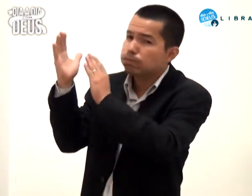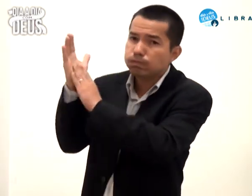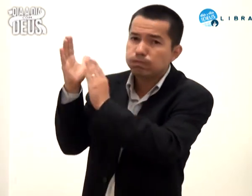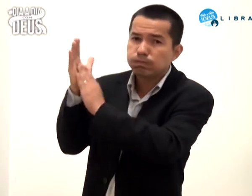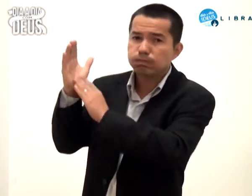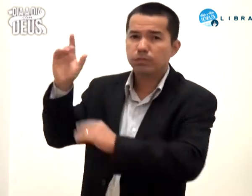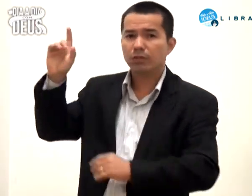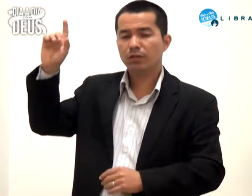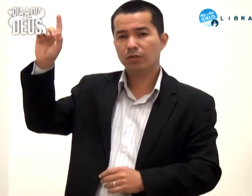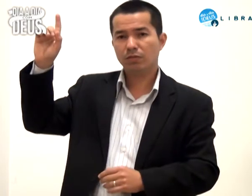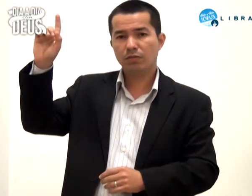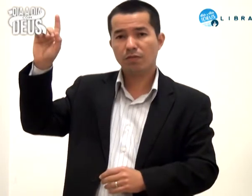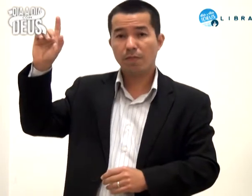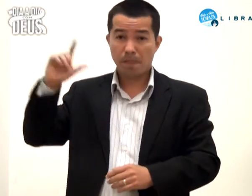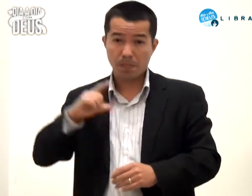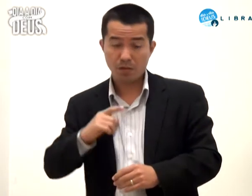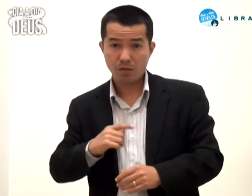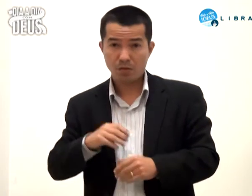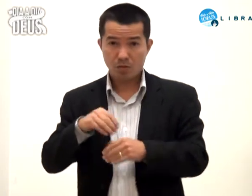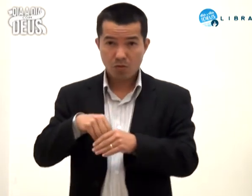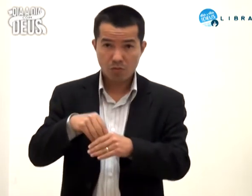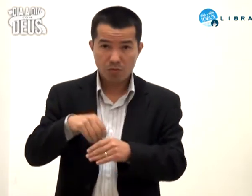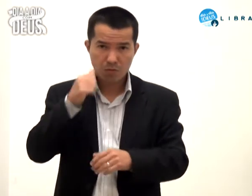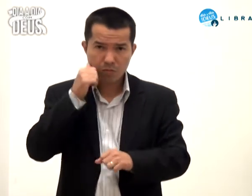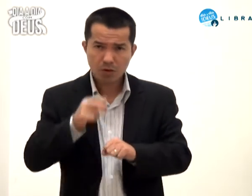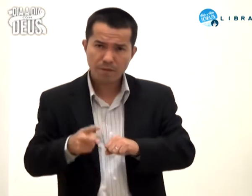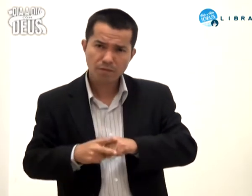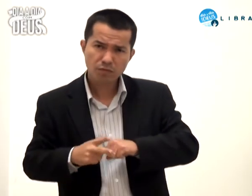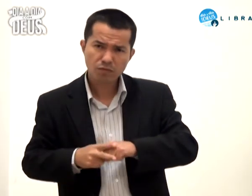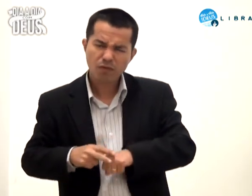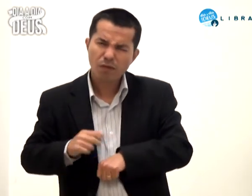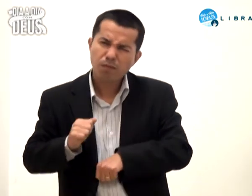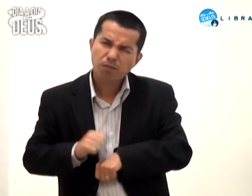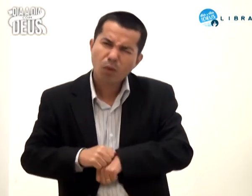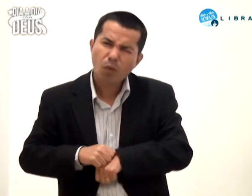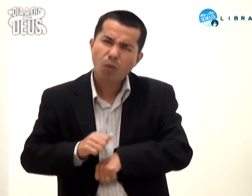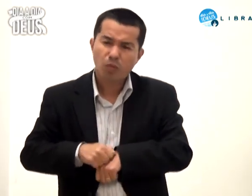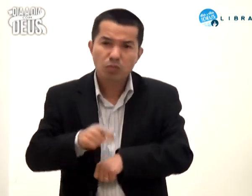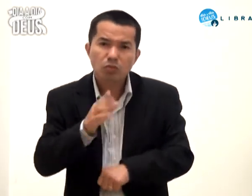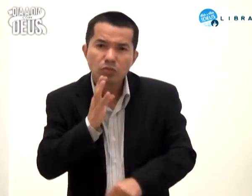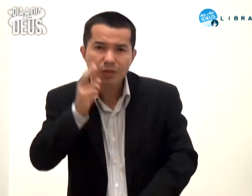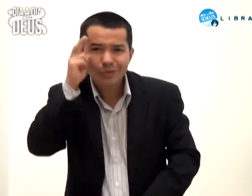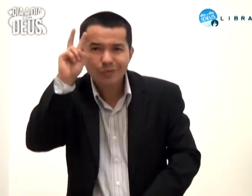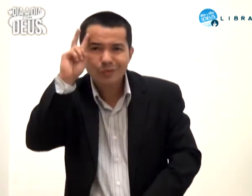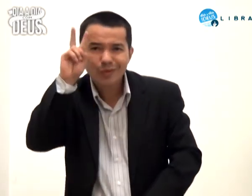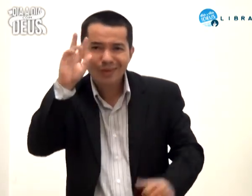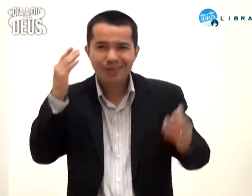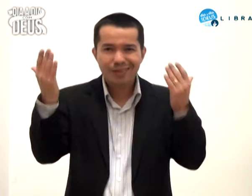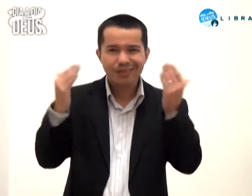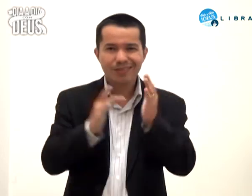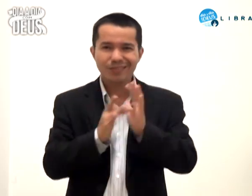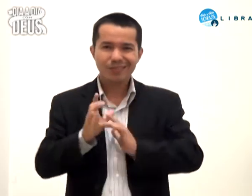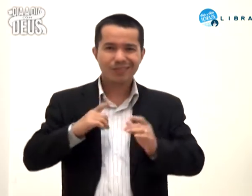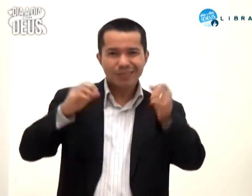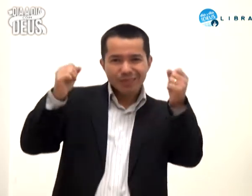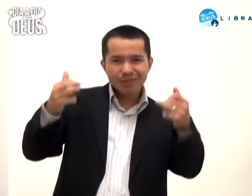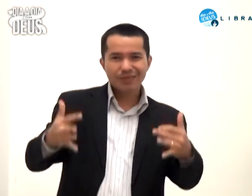sacrifício. Por exemplo, há uma oferta na Bíblia, no Novo Testamento, que surpreende a gente, é a oferta da viúva